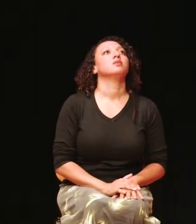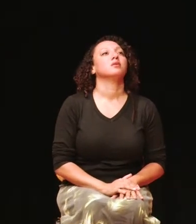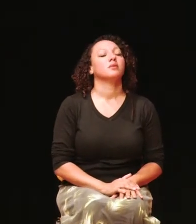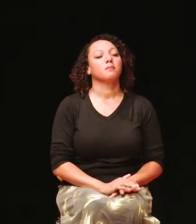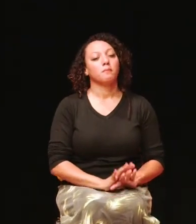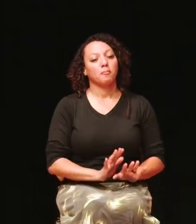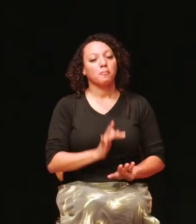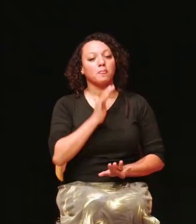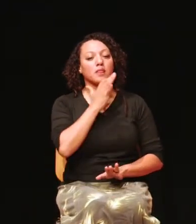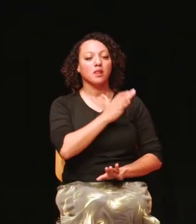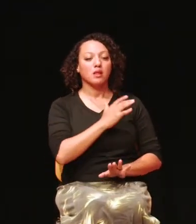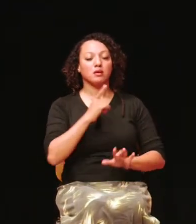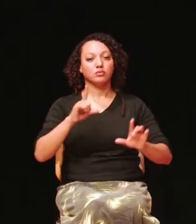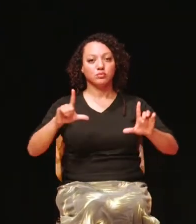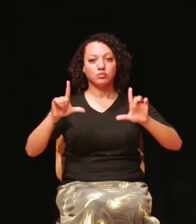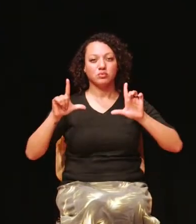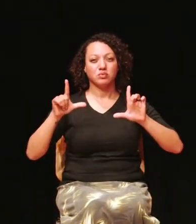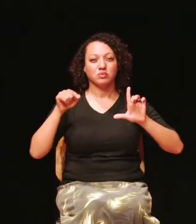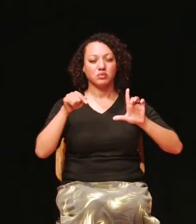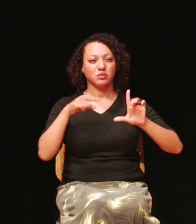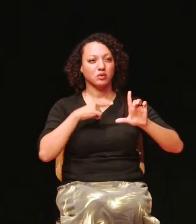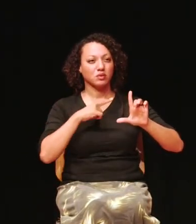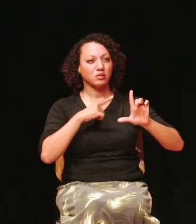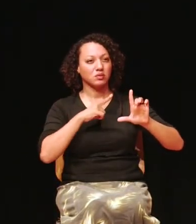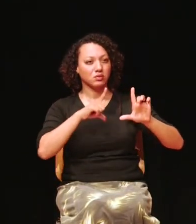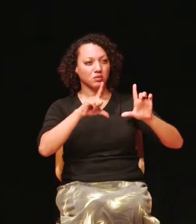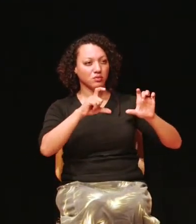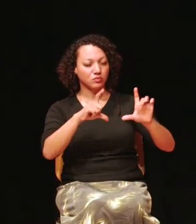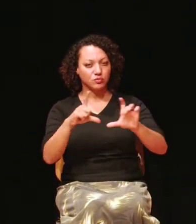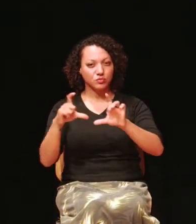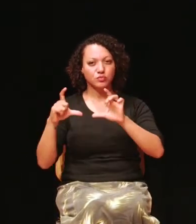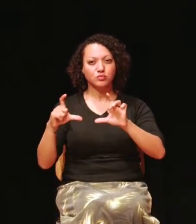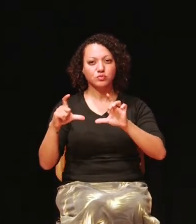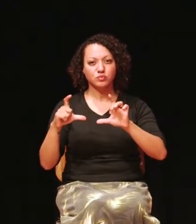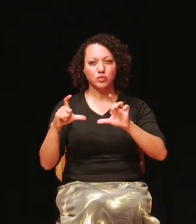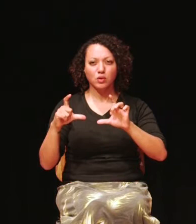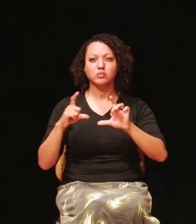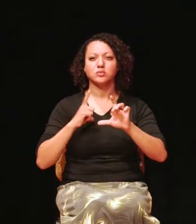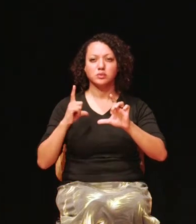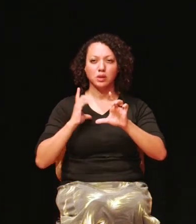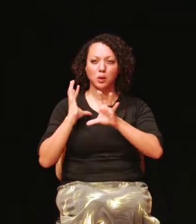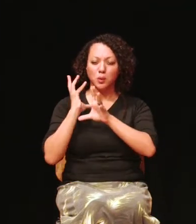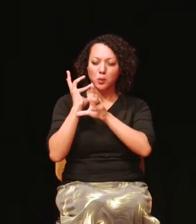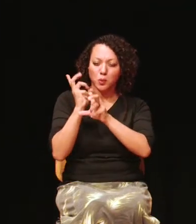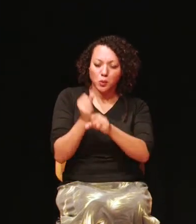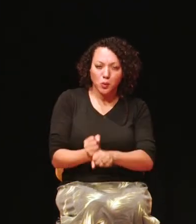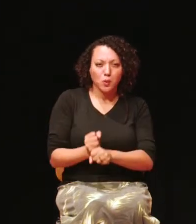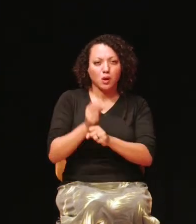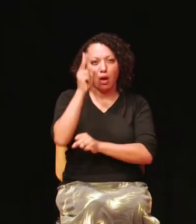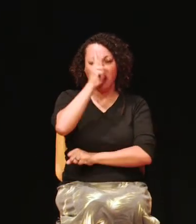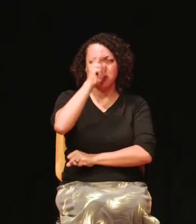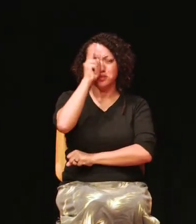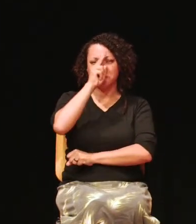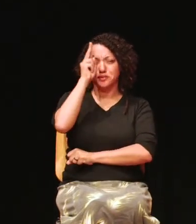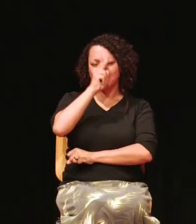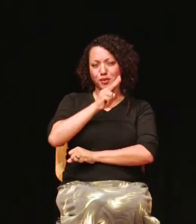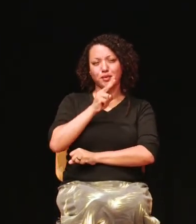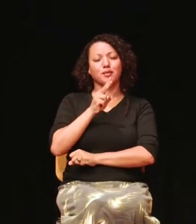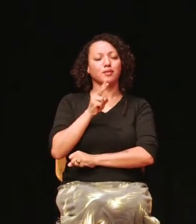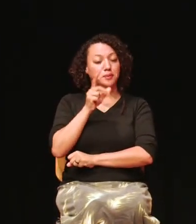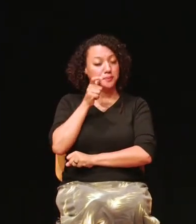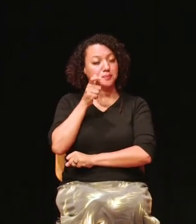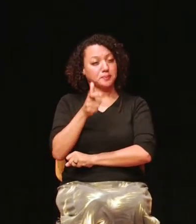É claro que quadros como os retratos naturalmente carregam histórias biográficas frequentemente